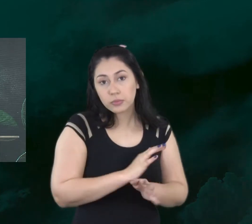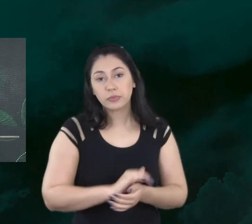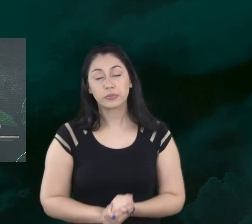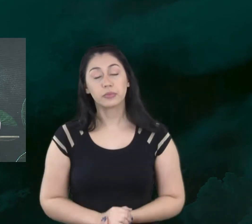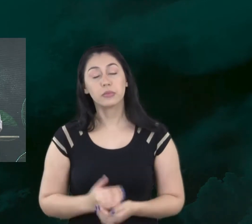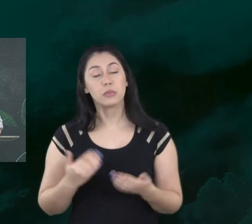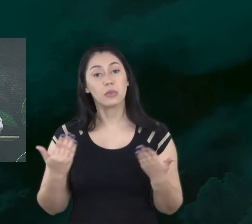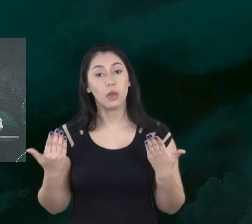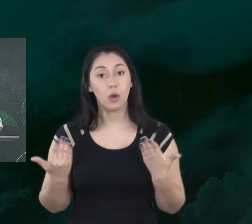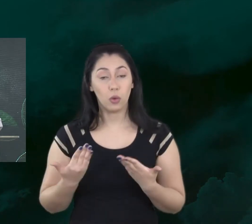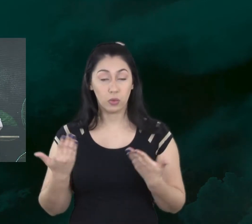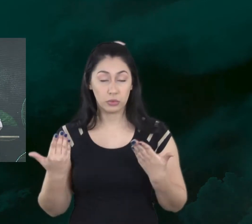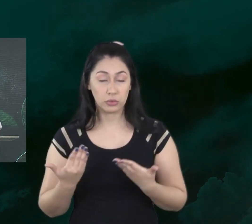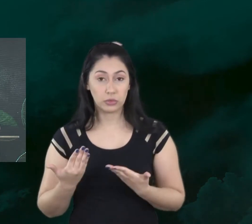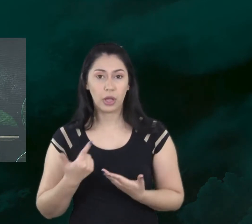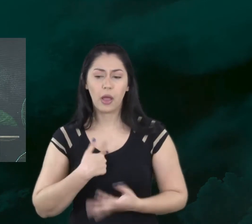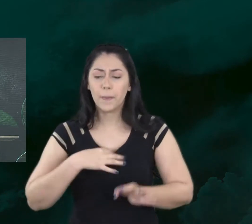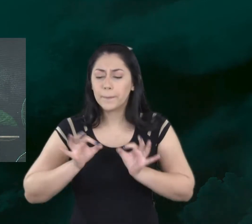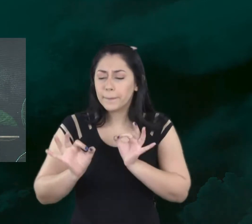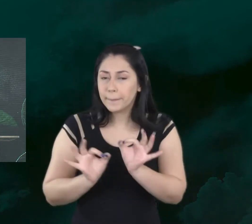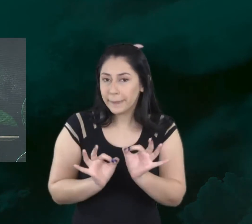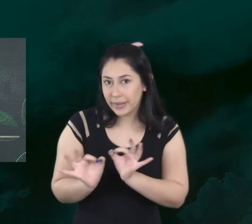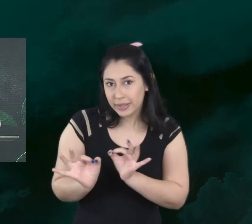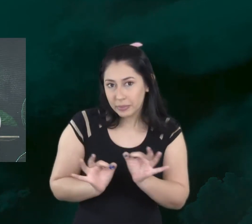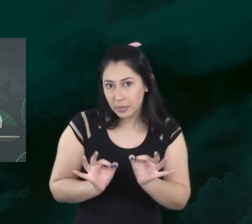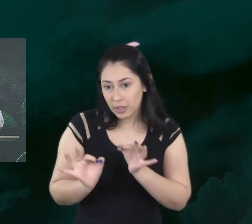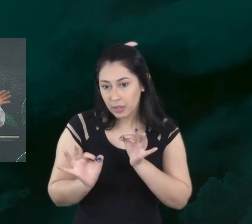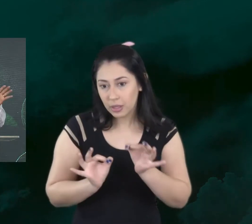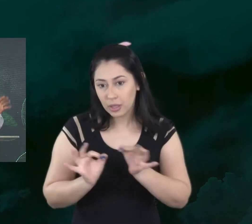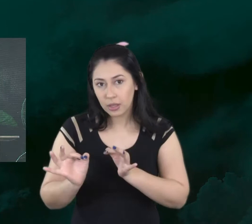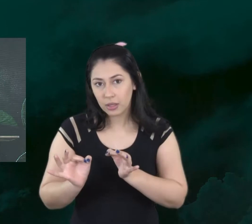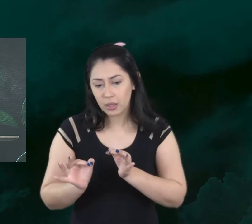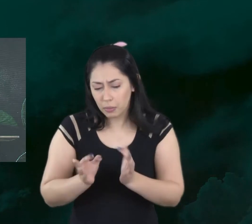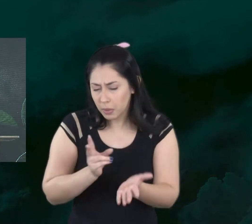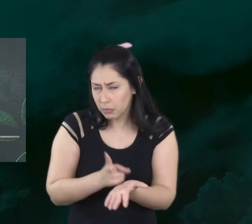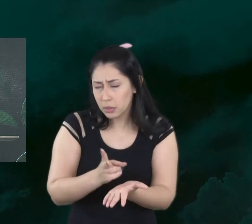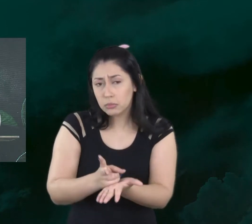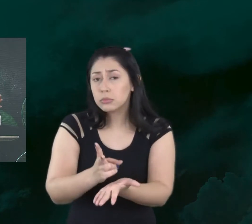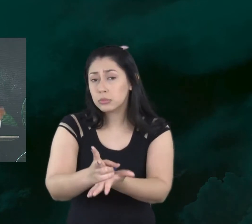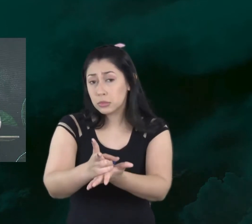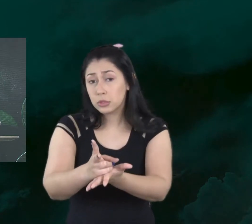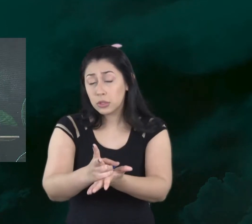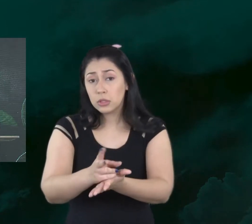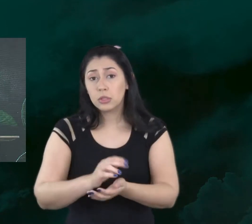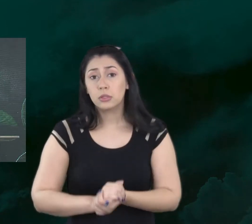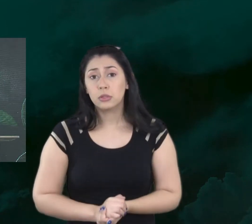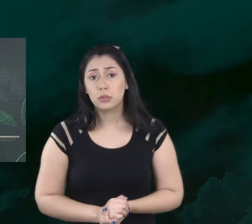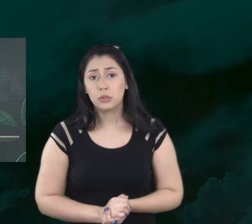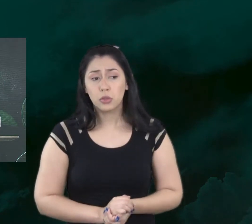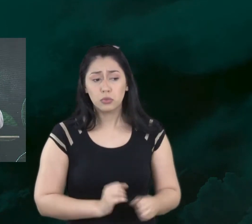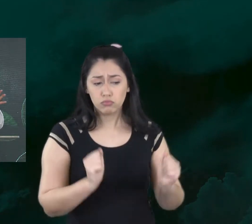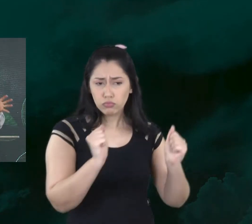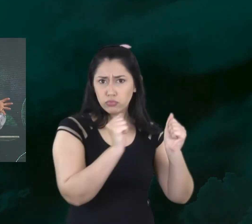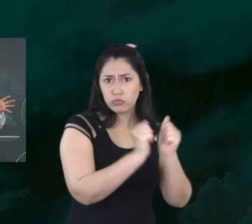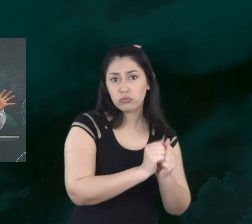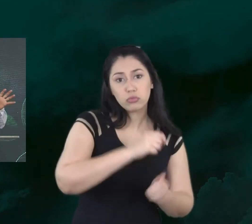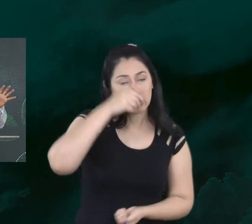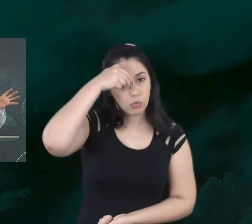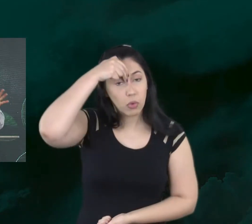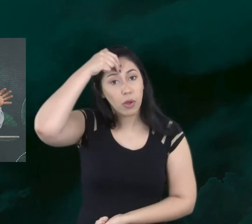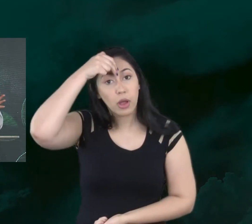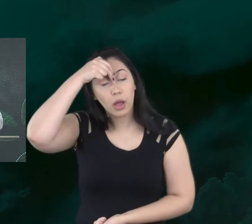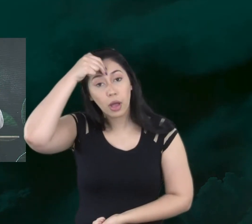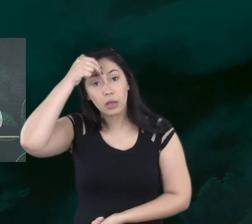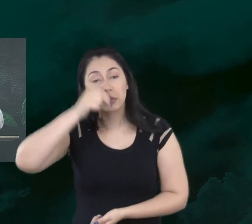E hoje eu tinha preparado para seguir, né, cooperando com o irmão Esdras, também